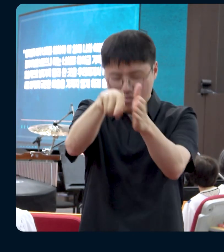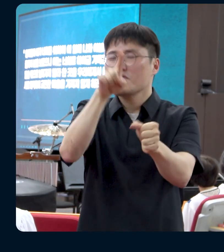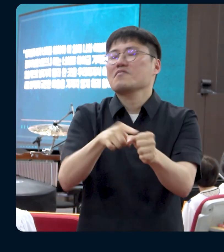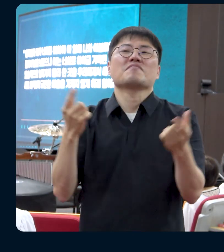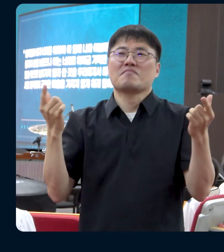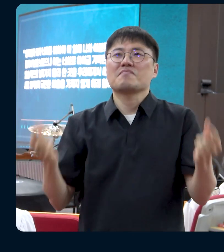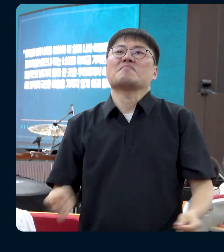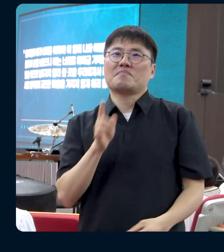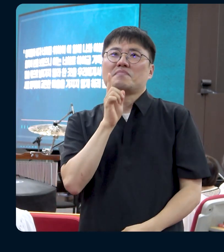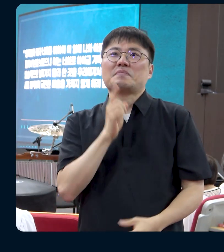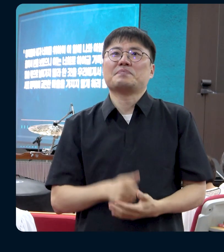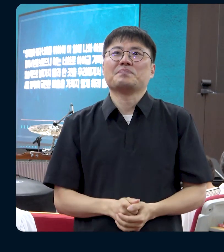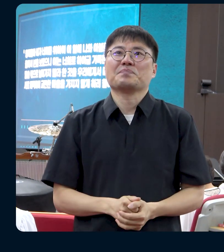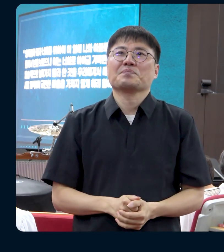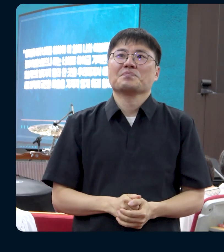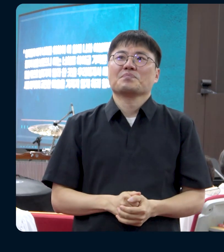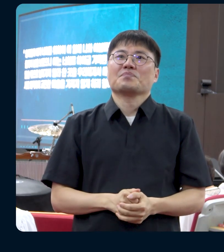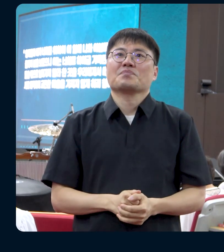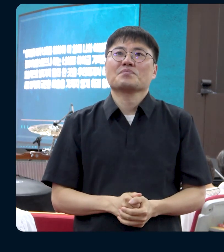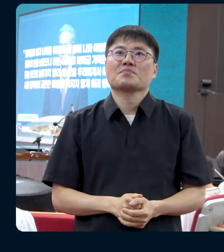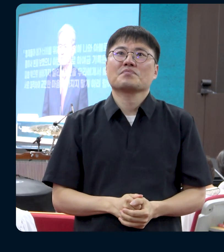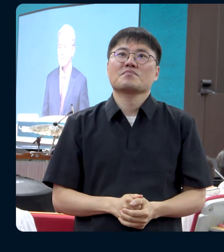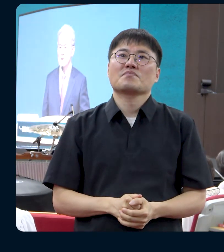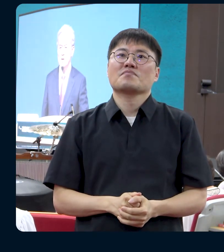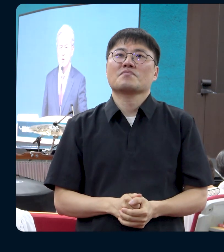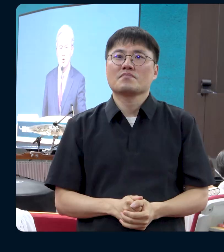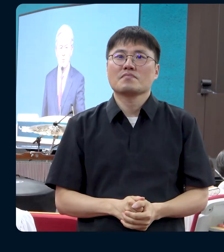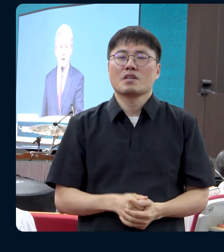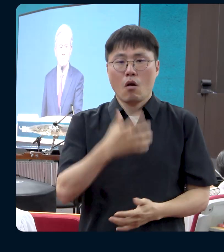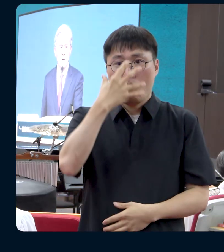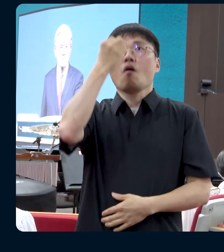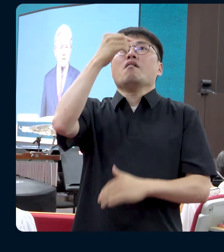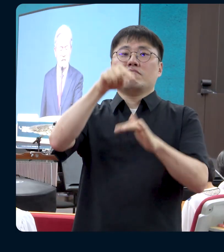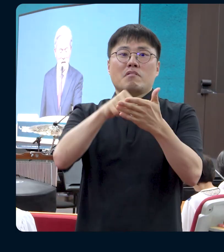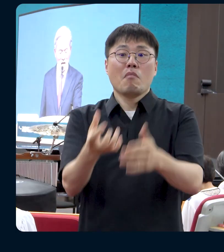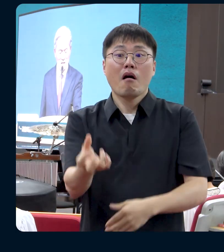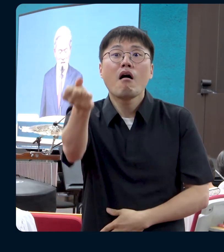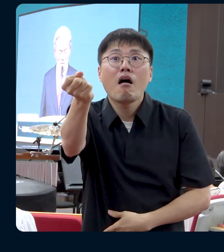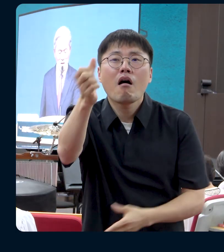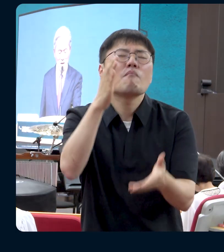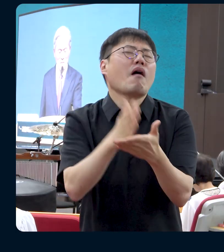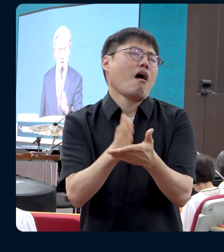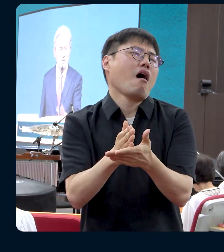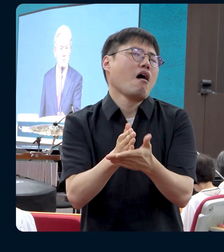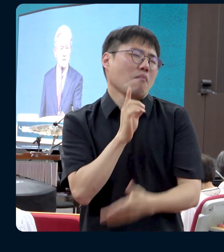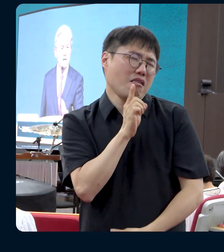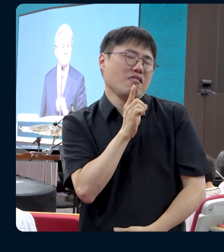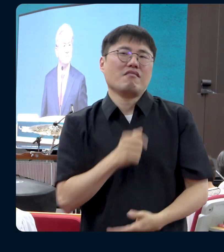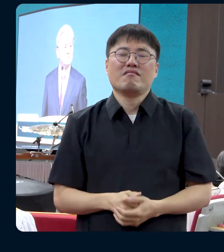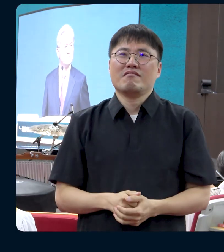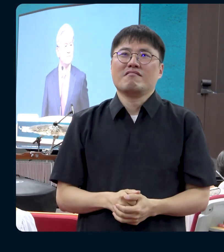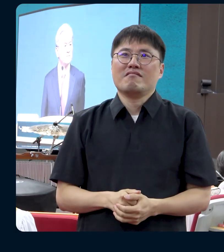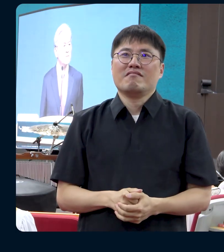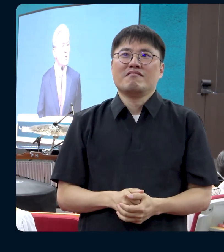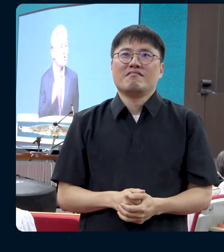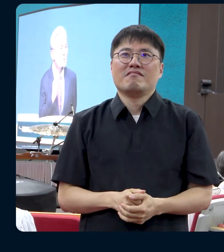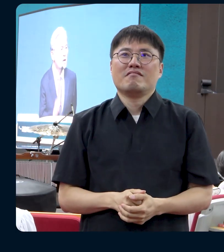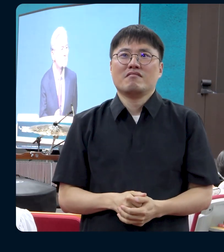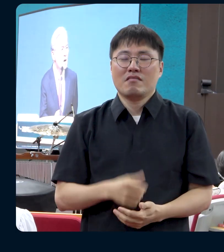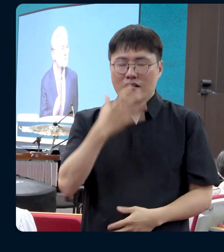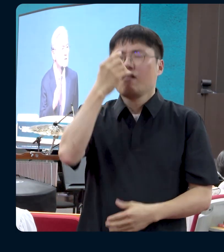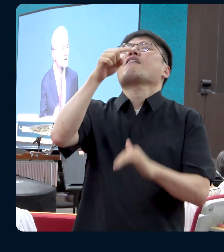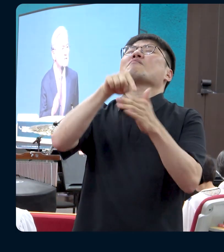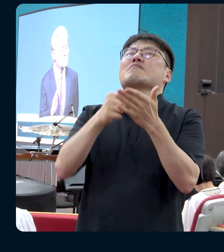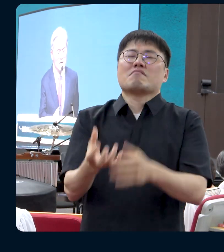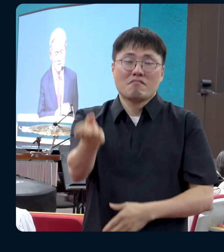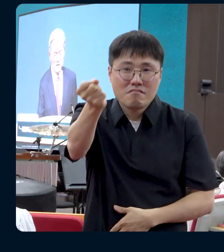마음을 가지지 말게 하려 함이라. 교만한 마음을 가지지 말게, 바로 이겁니다.